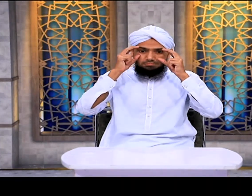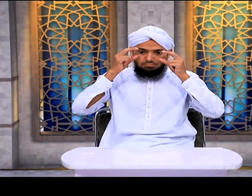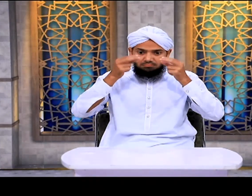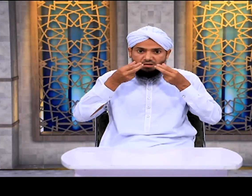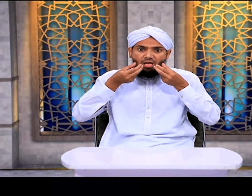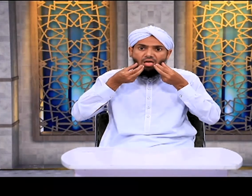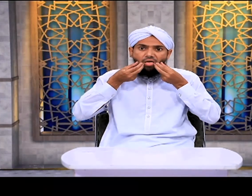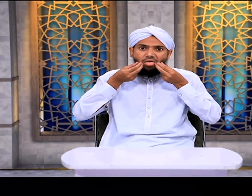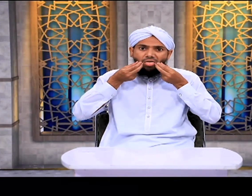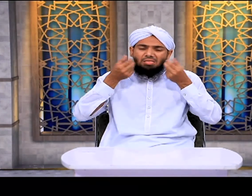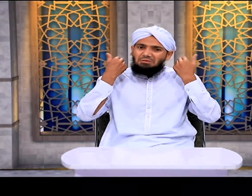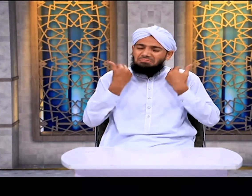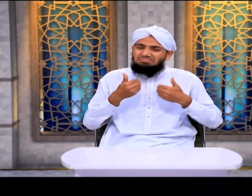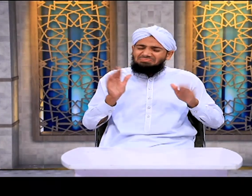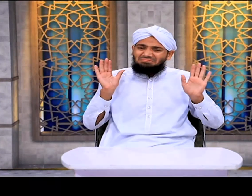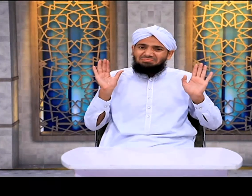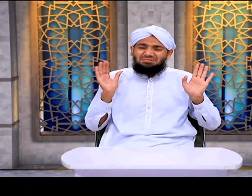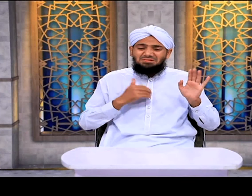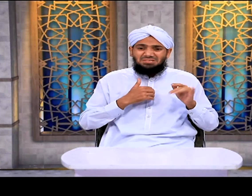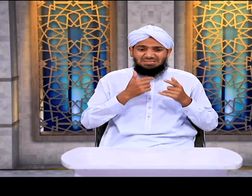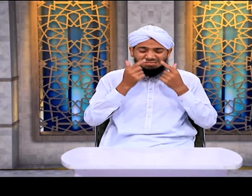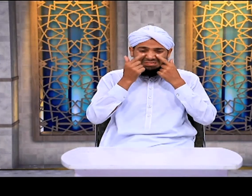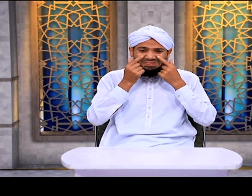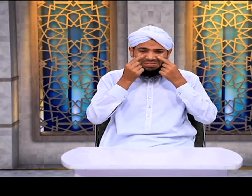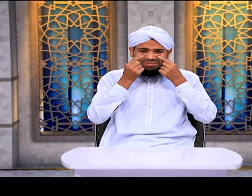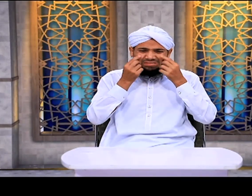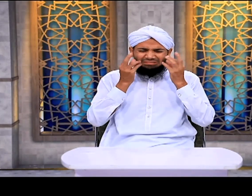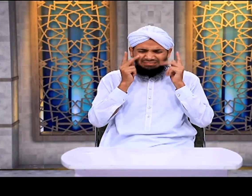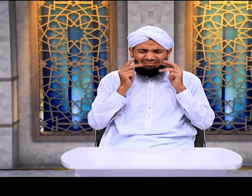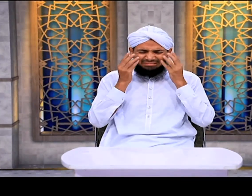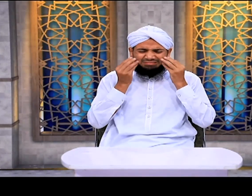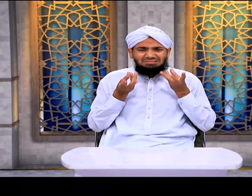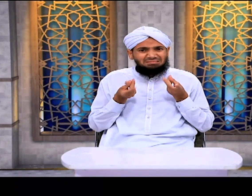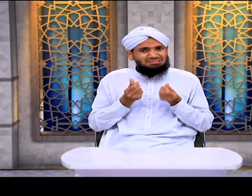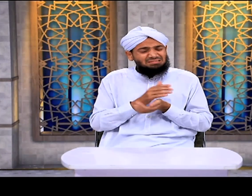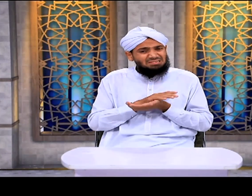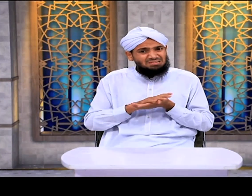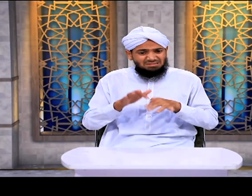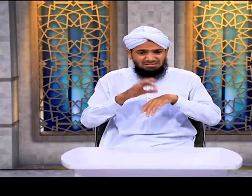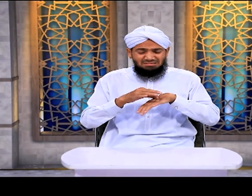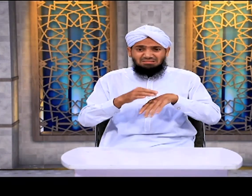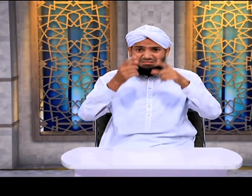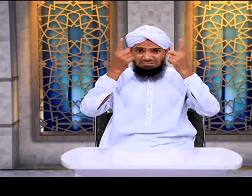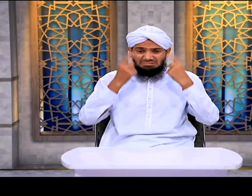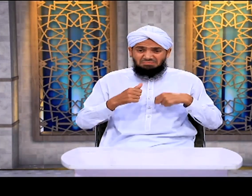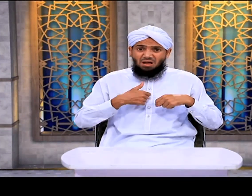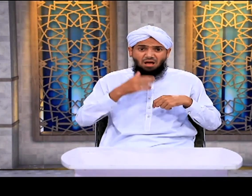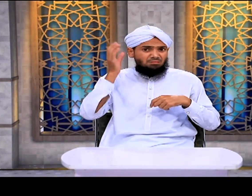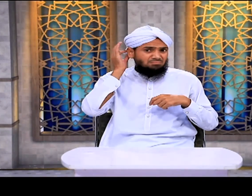پر بہہ جائیں گے اور رخساروں کا گوشت جھڑ جائے گا، ان کے اعضاء سے بال بلکہ کھال تک